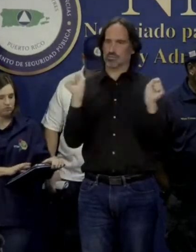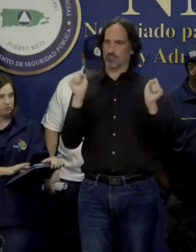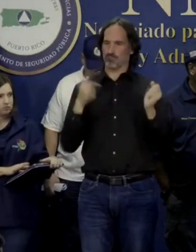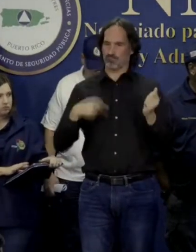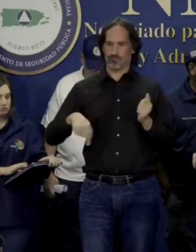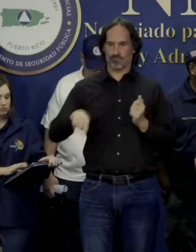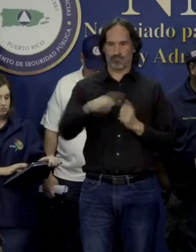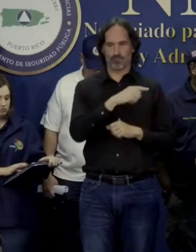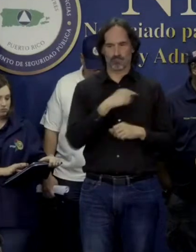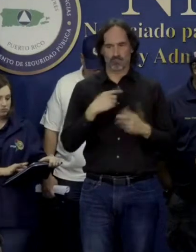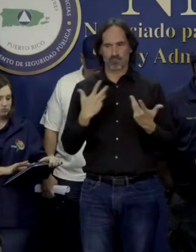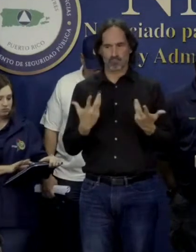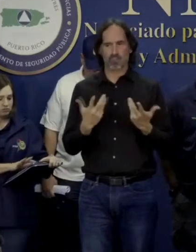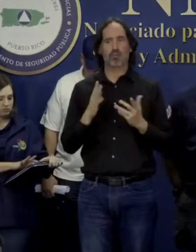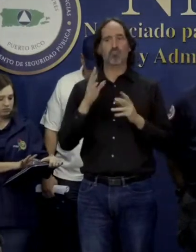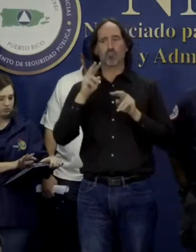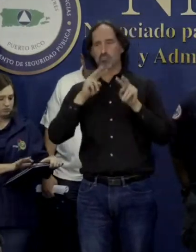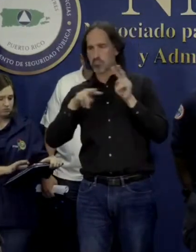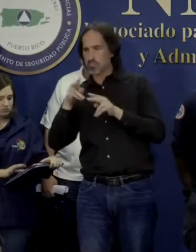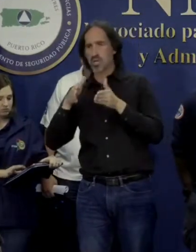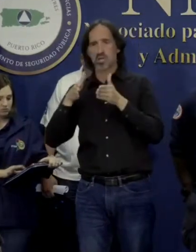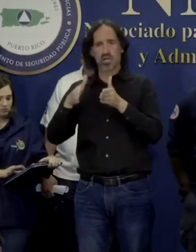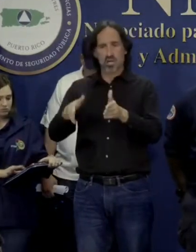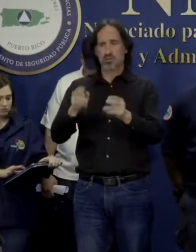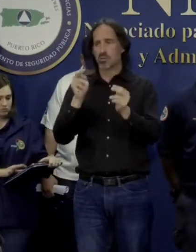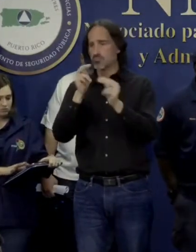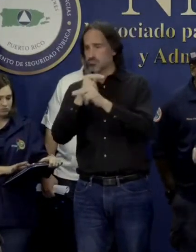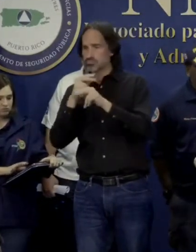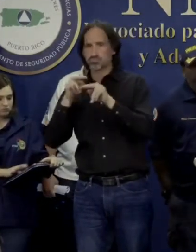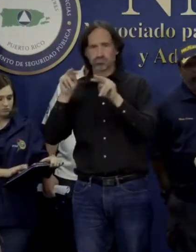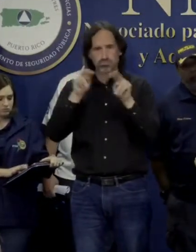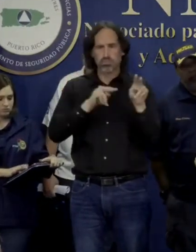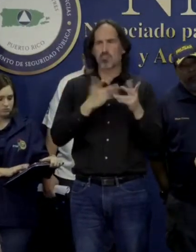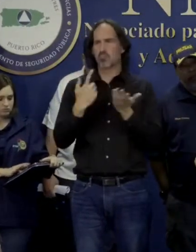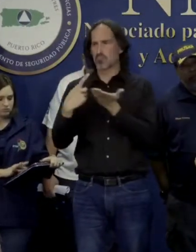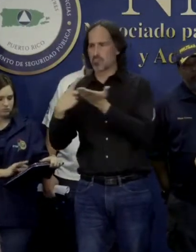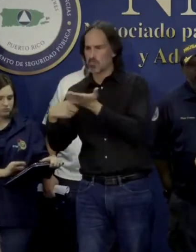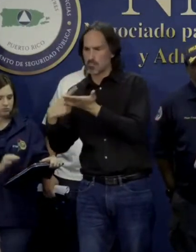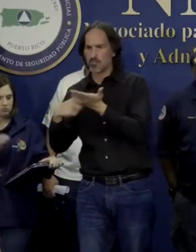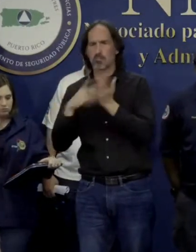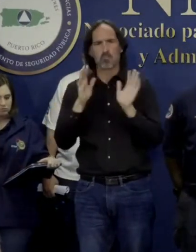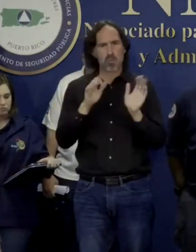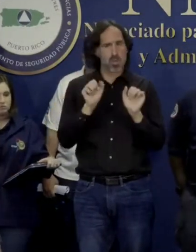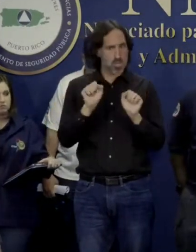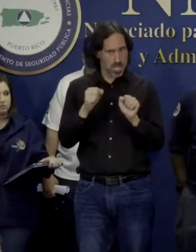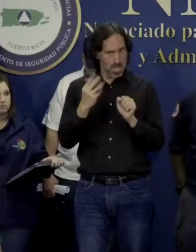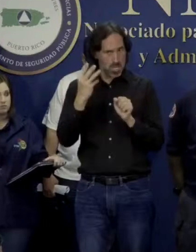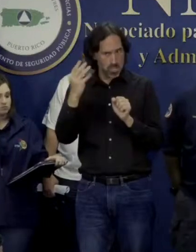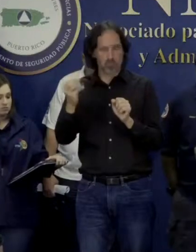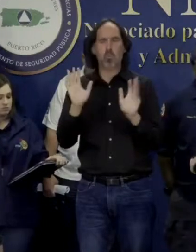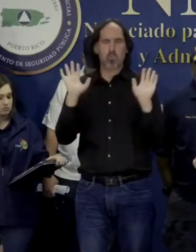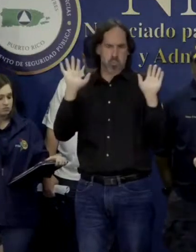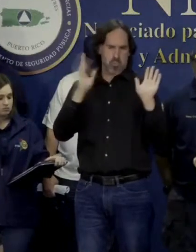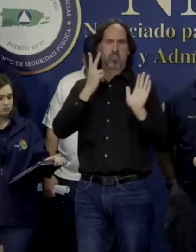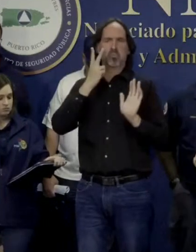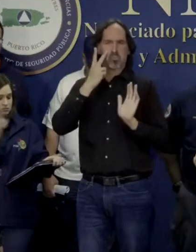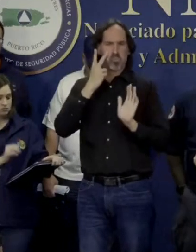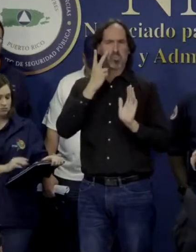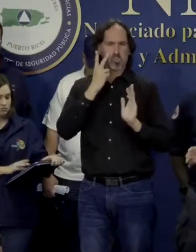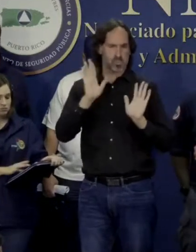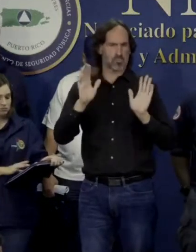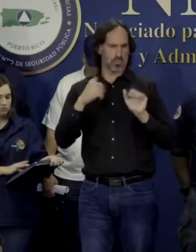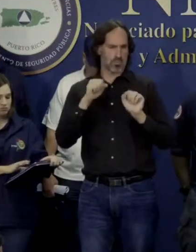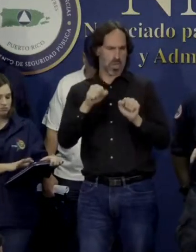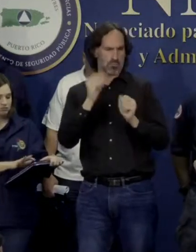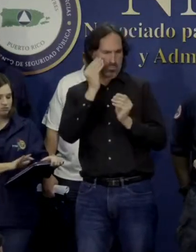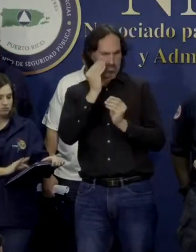porque como hablamos ayer, hay lluvia, pero eso no le impide a ellos a salir a hacer la evaluación, y se están haciendo las reparaciones que sean